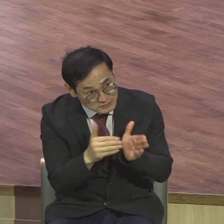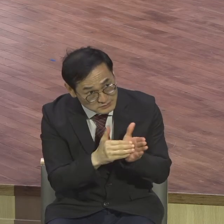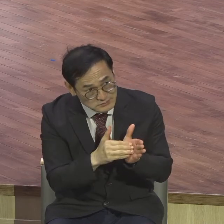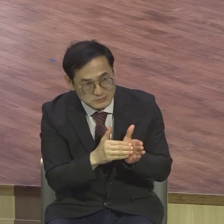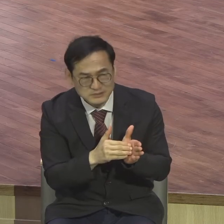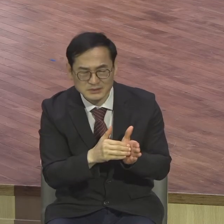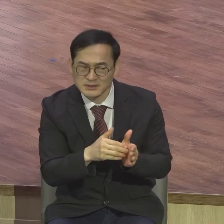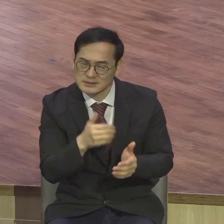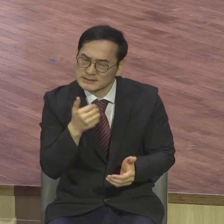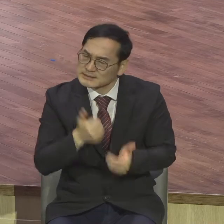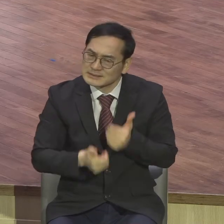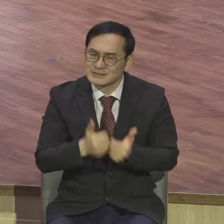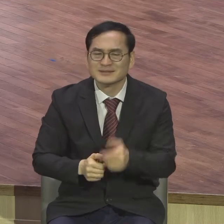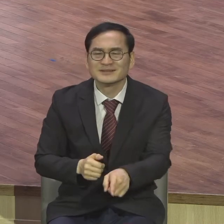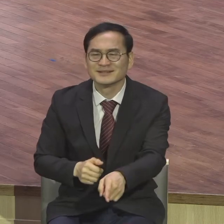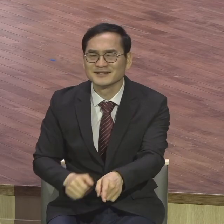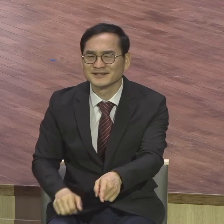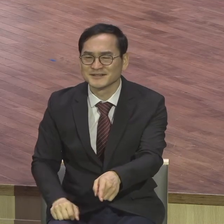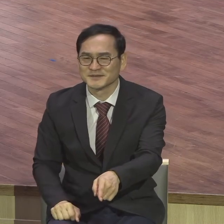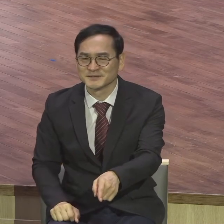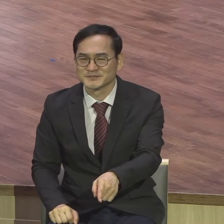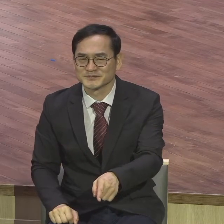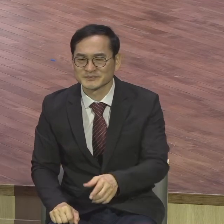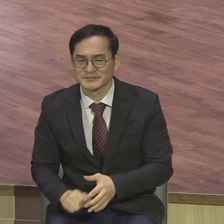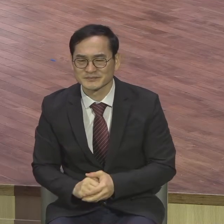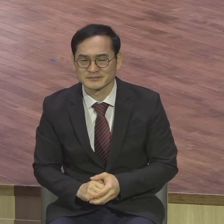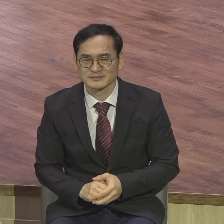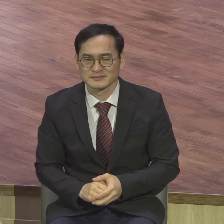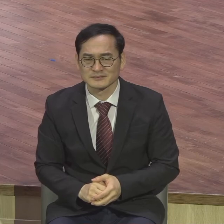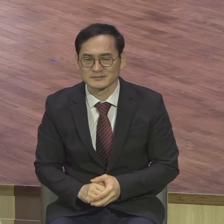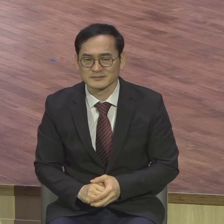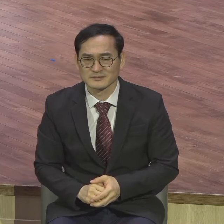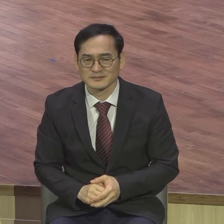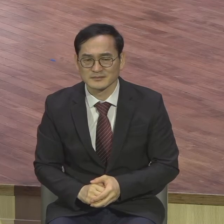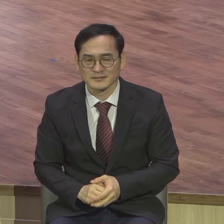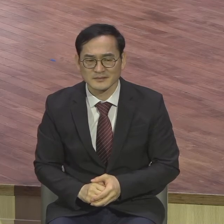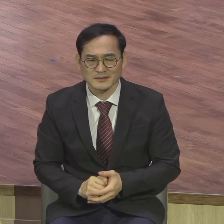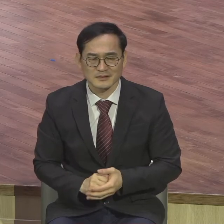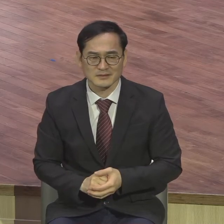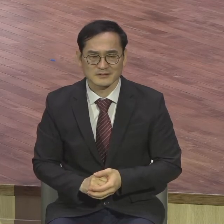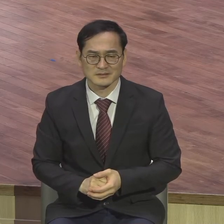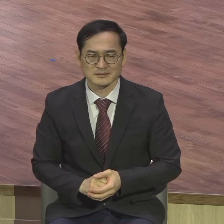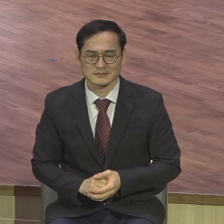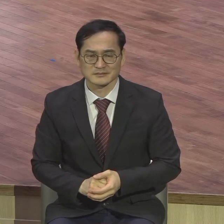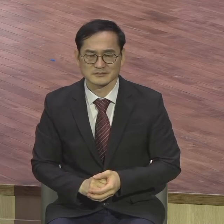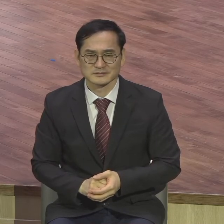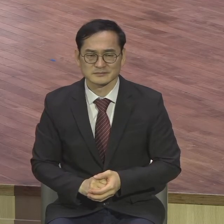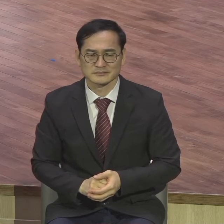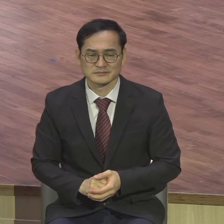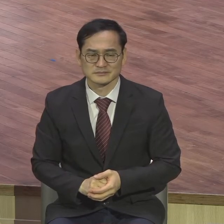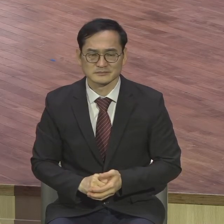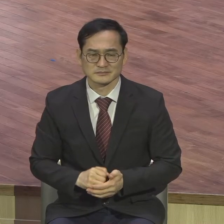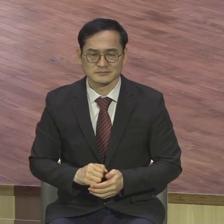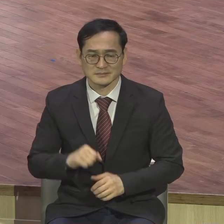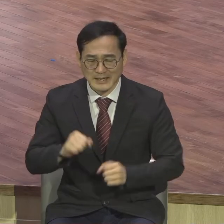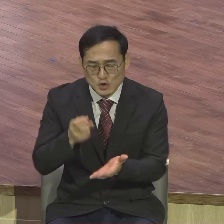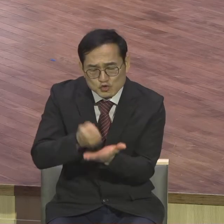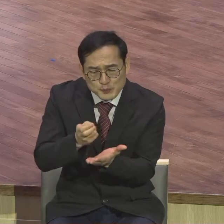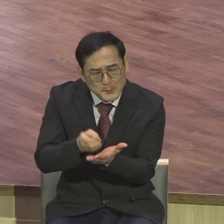그래서 행위가 옳지 않으면 지적을 하고 막 따지고 막 난리죠. 본색이 나오죠.